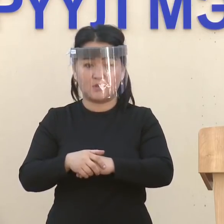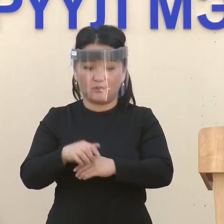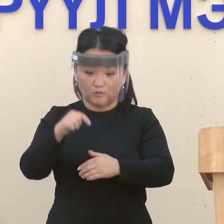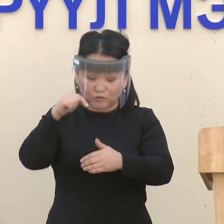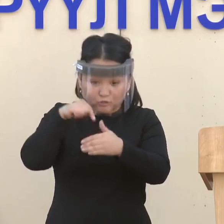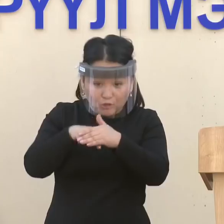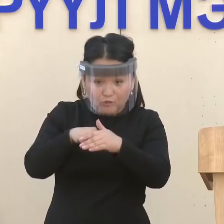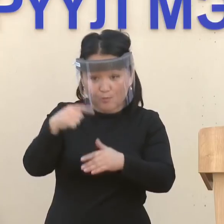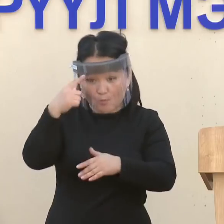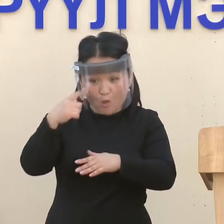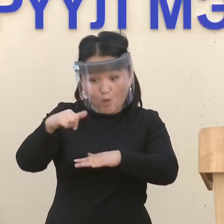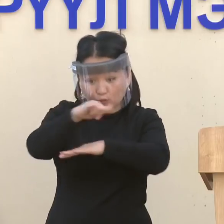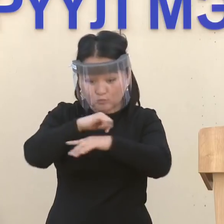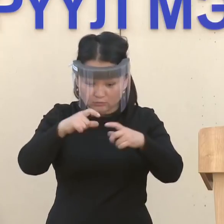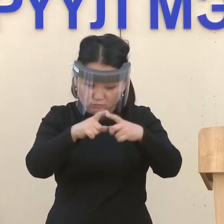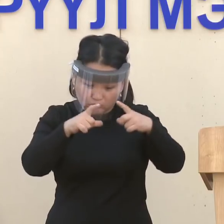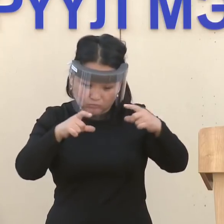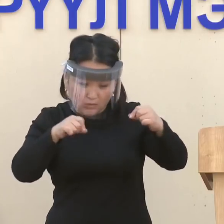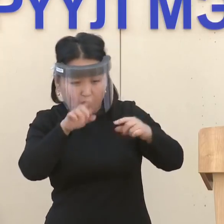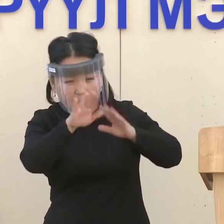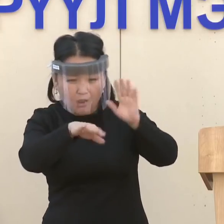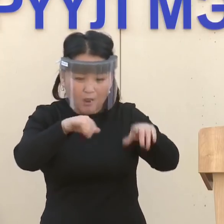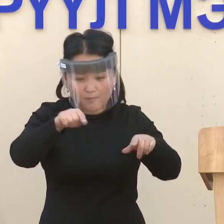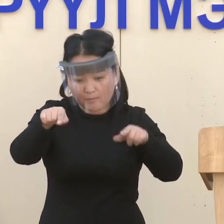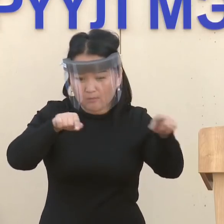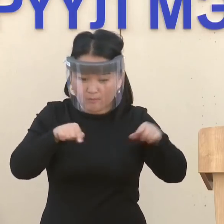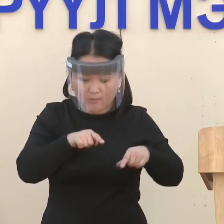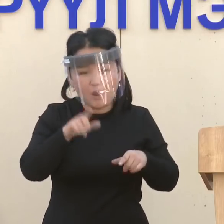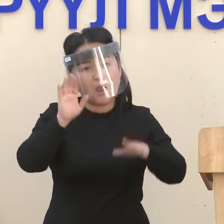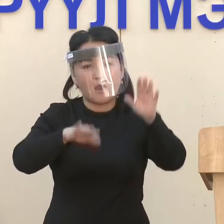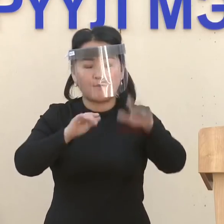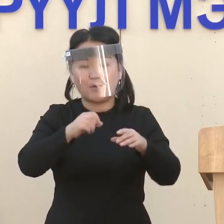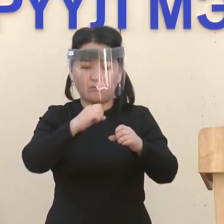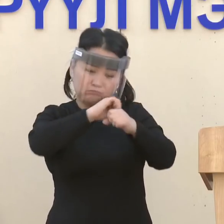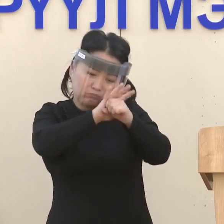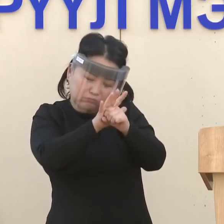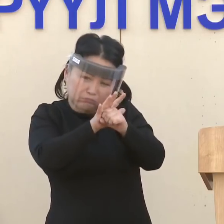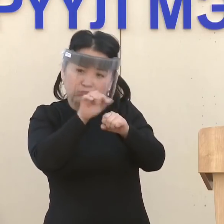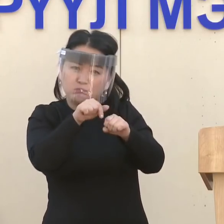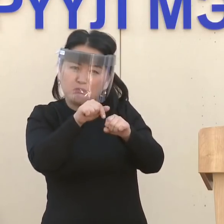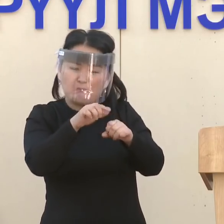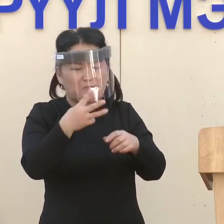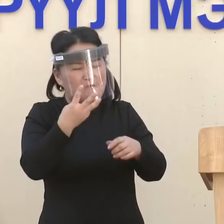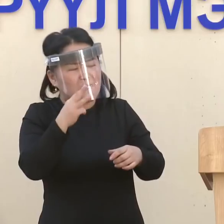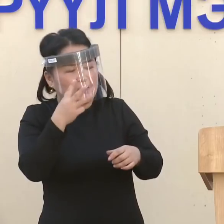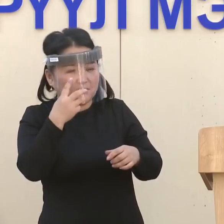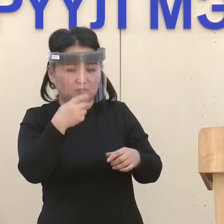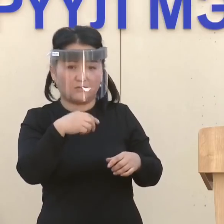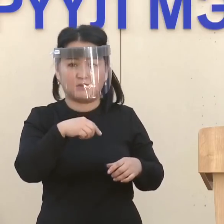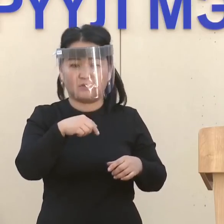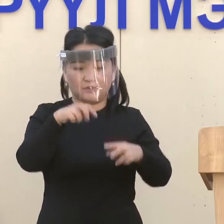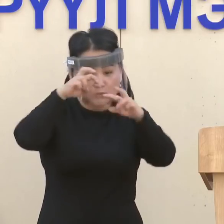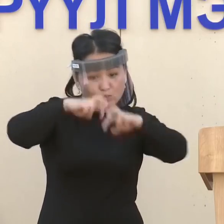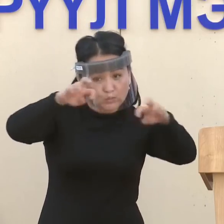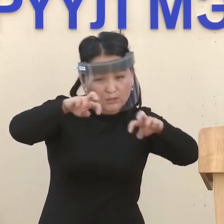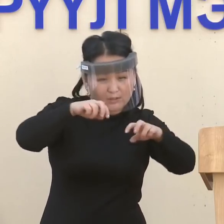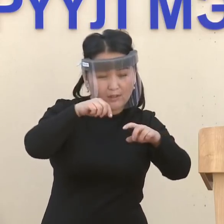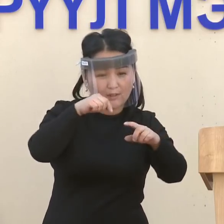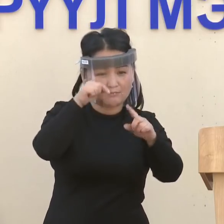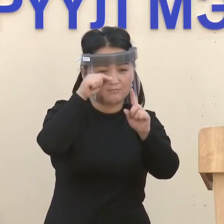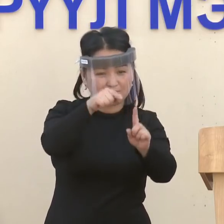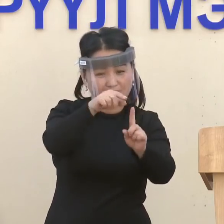коронавирус байна уу гэдгийг үргэлж шанж мөн тэр дотроо тэмдэглэл судалгаа. Энэ бол ерөөсөл үндсэндээ